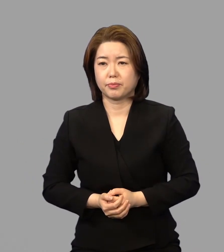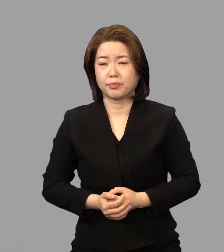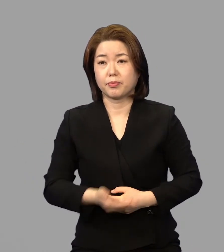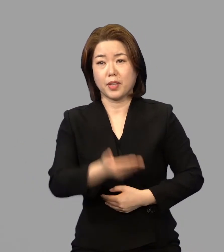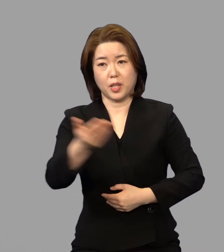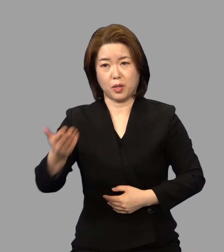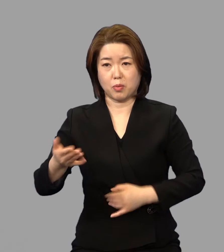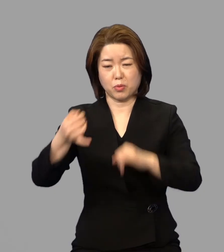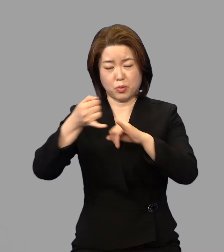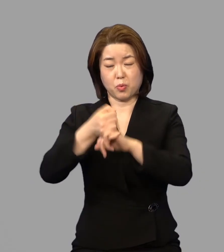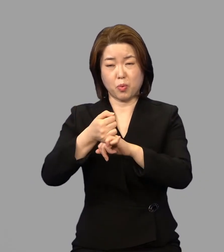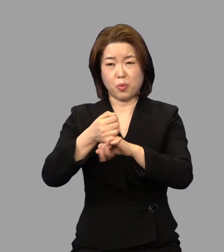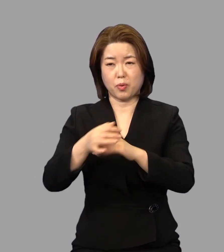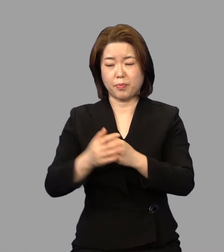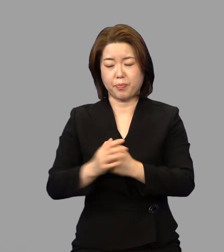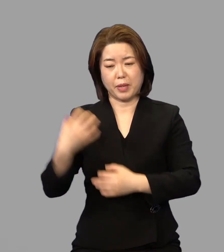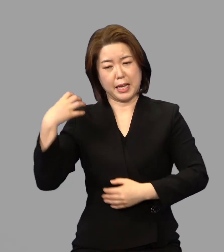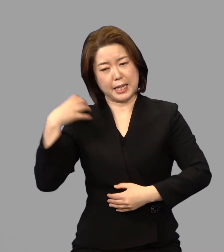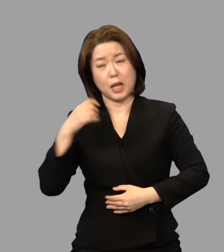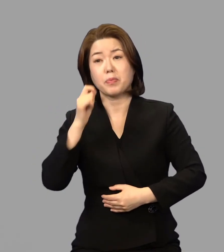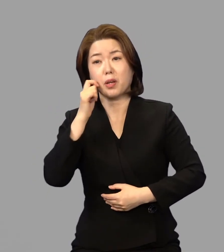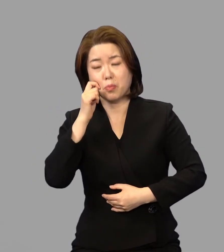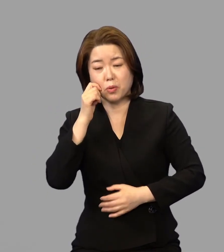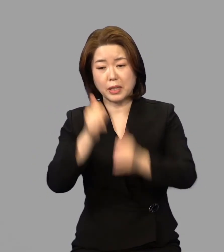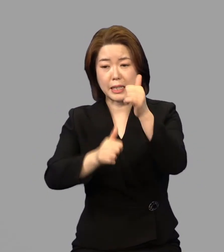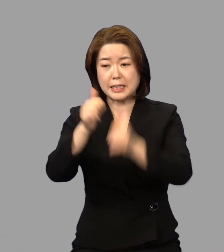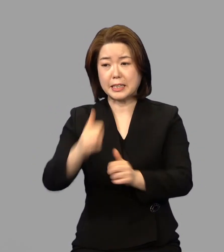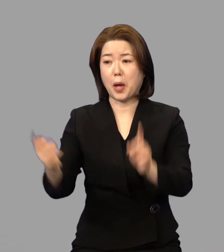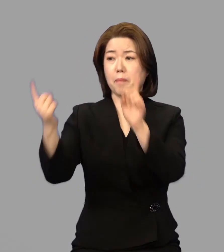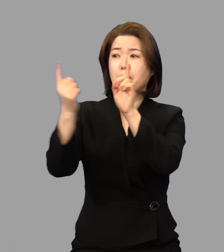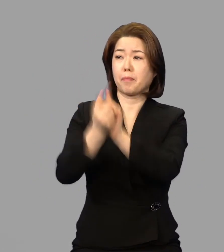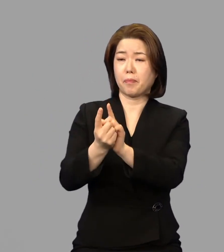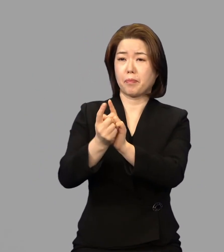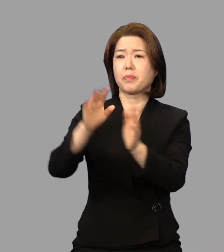여러분, 반드시 감당 못할 시험 당할 때가 옵니다.